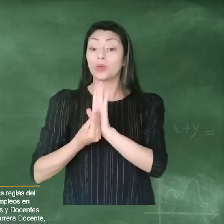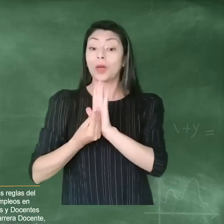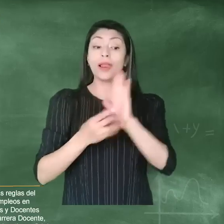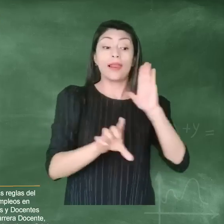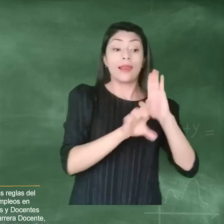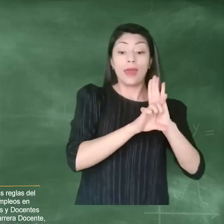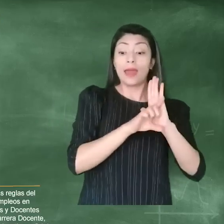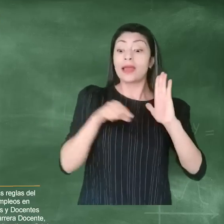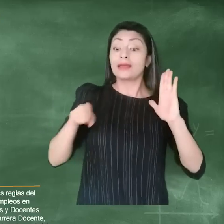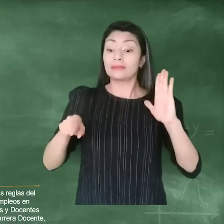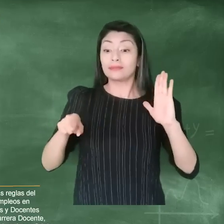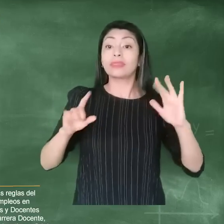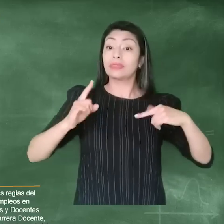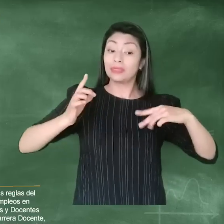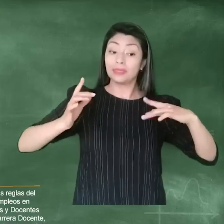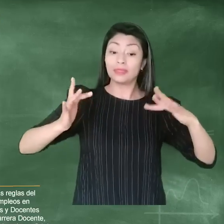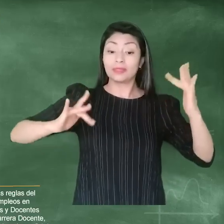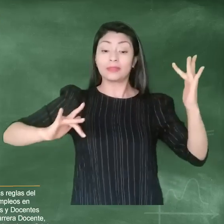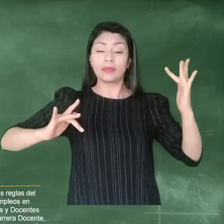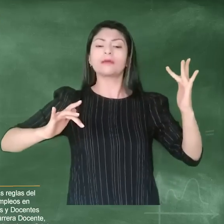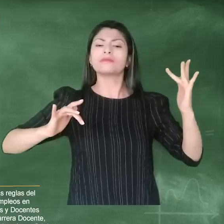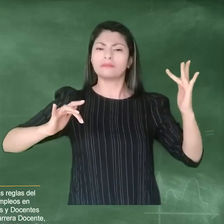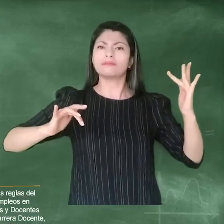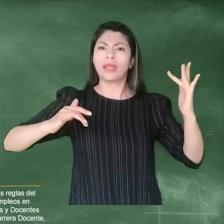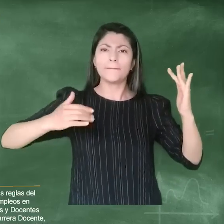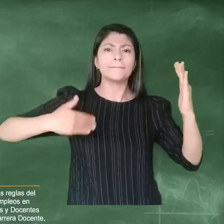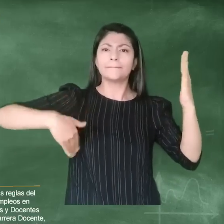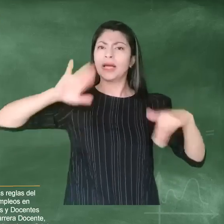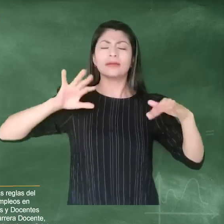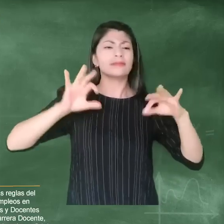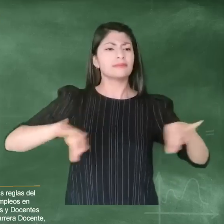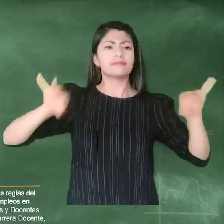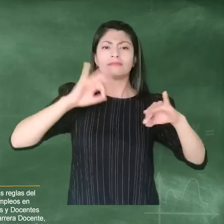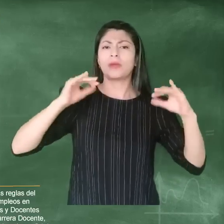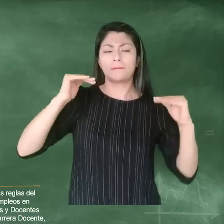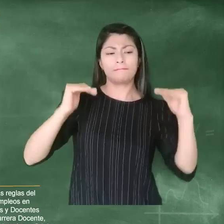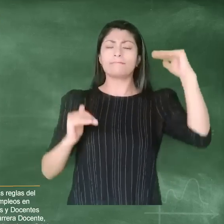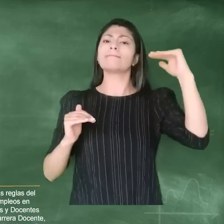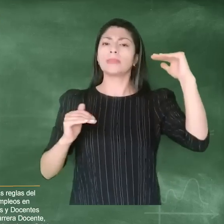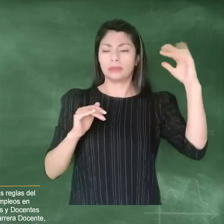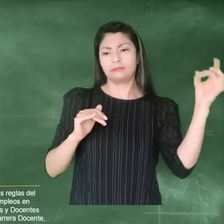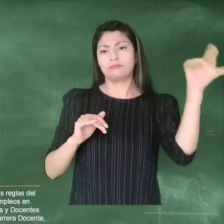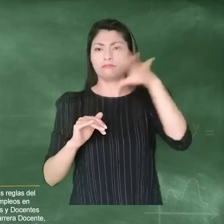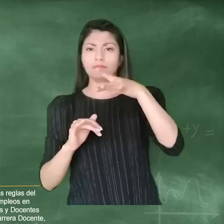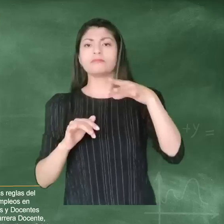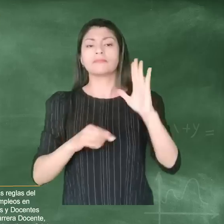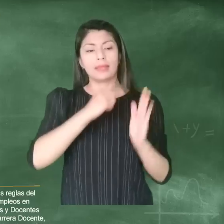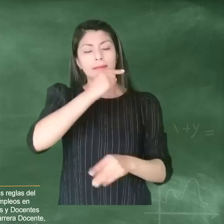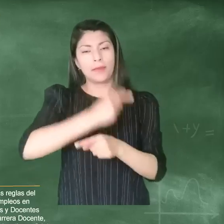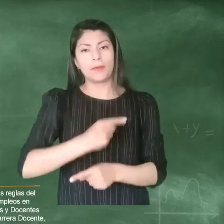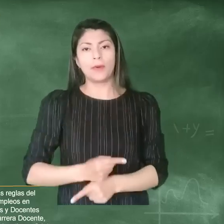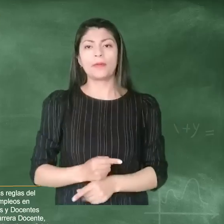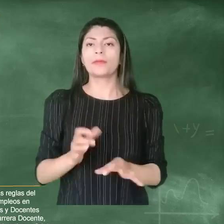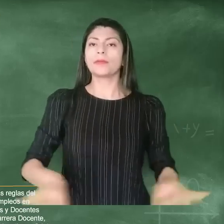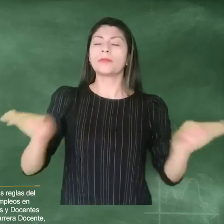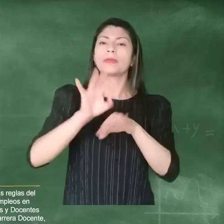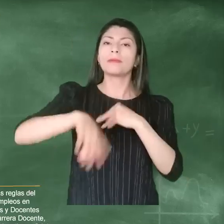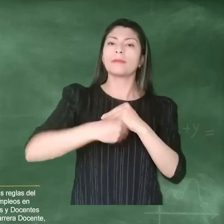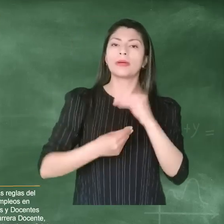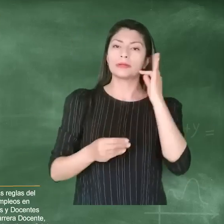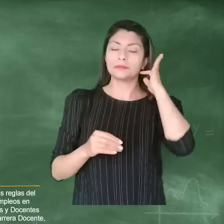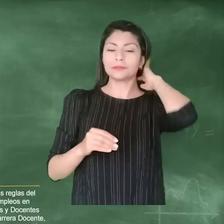diferencias entre dicho manual y la ley, prevalecerán las disposiciones contenidas en la norma superior. Parágrafo.